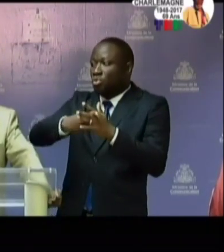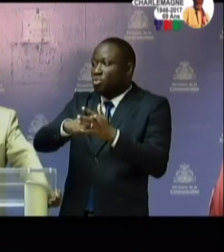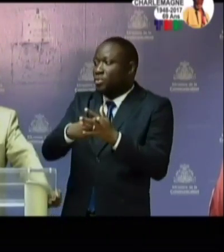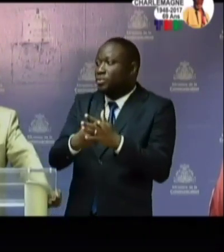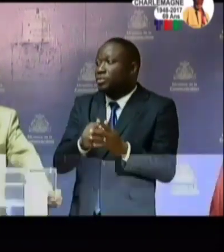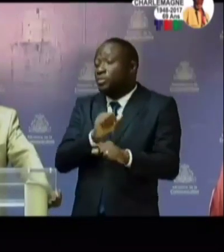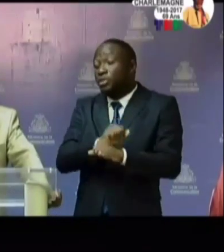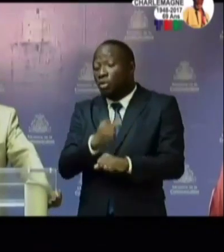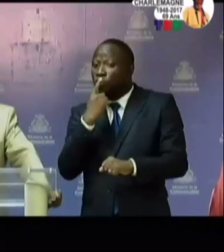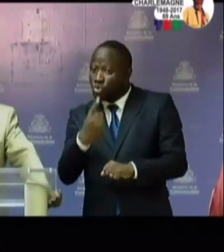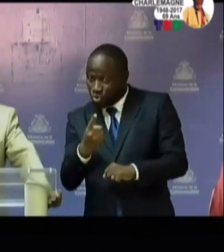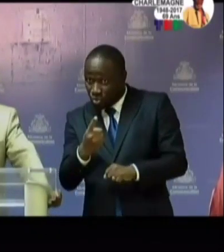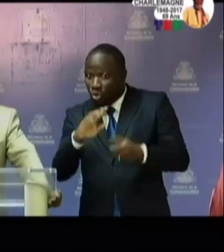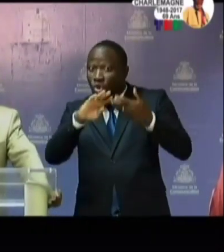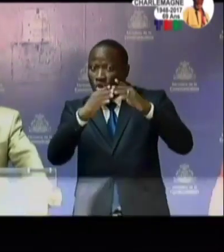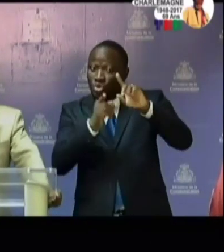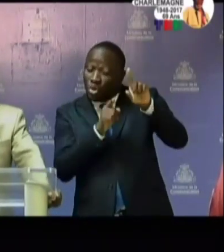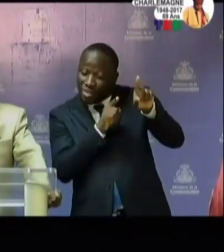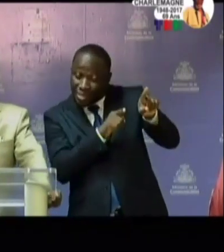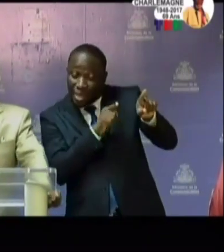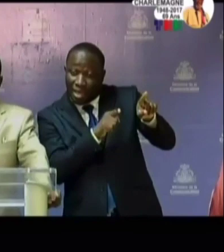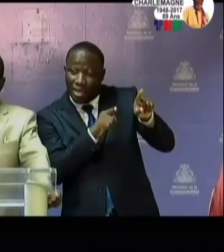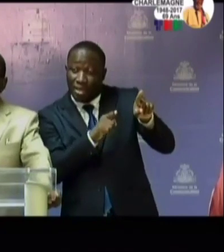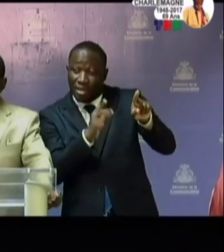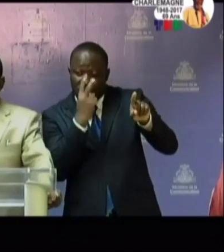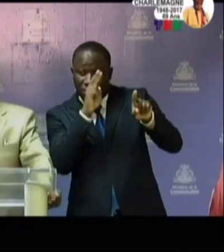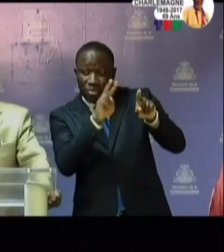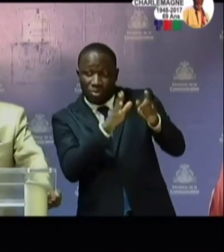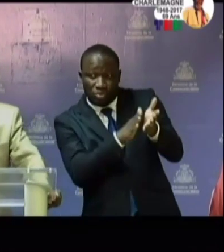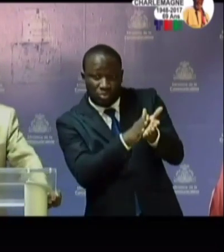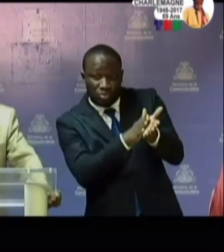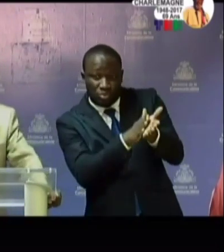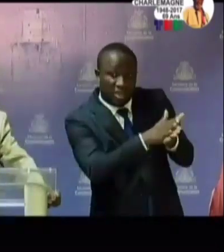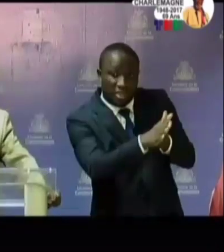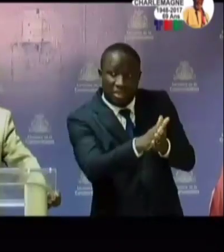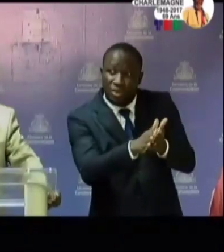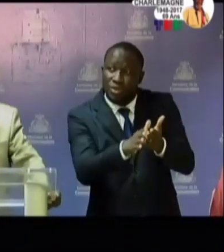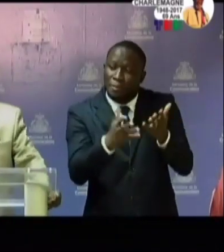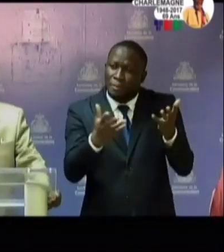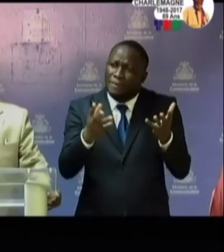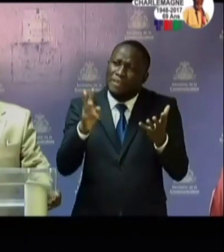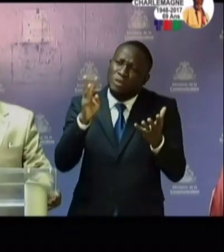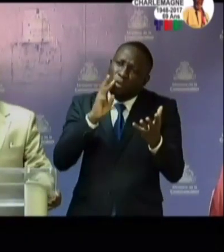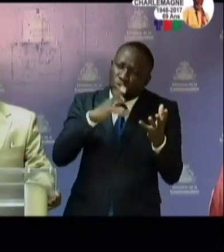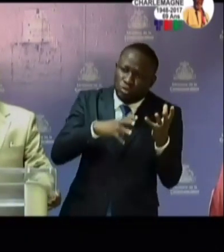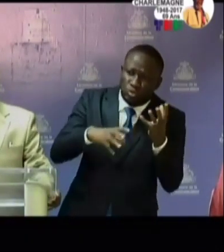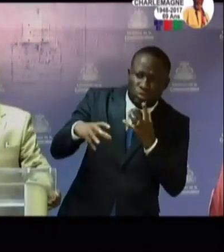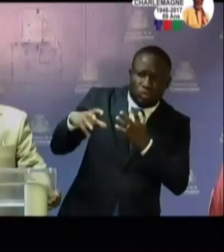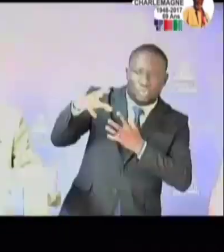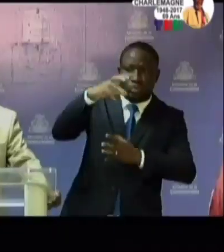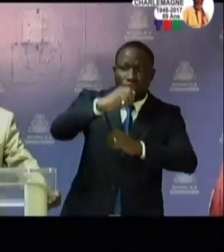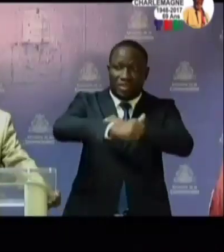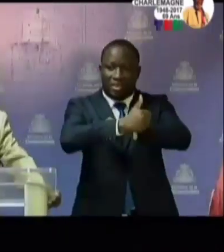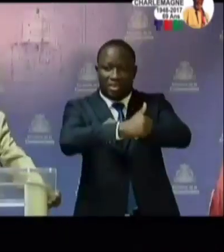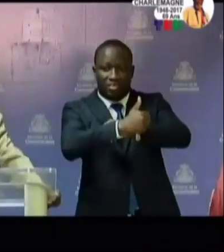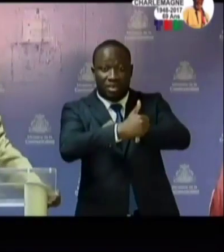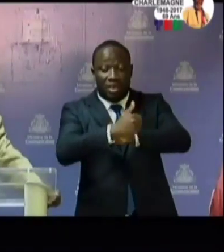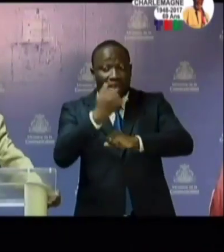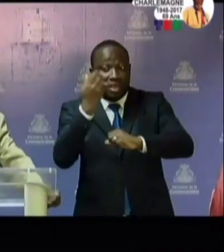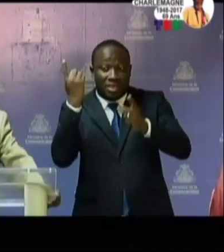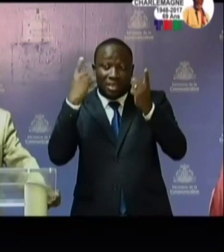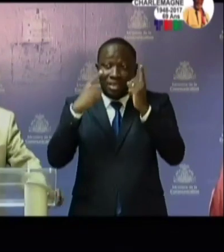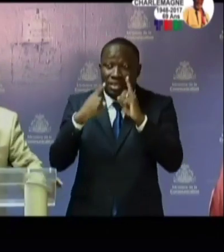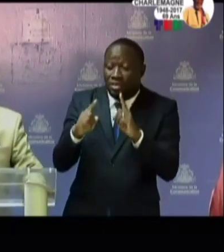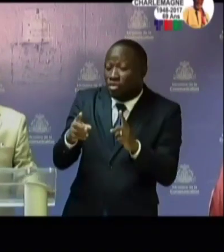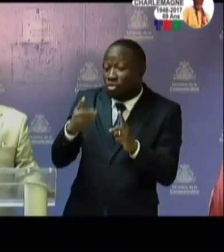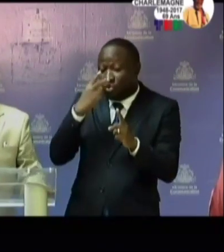donne parce que forme de zones ça, toutes les zones côté où nous mettons béton hydraulique, ce sont des zones inondables, côté de l'eau, pas de problème, nous ne pouvons pas mettre bébé. Parce que automatiquement, bébé, même